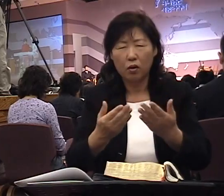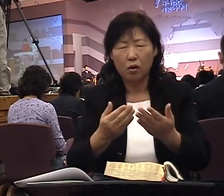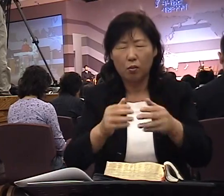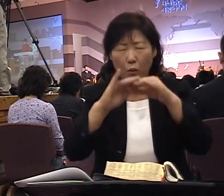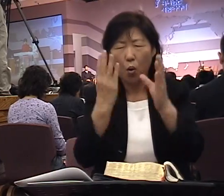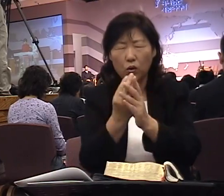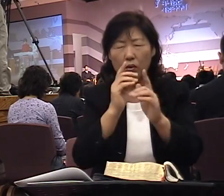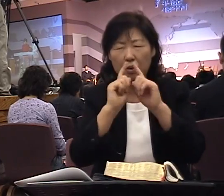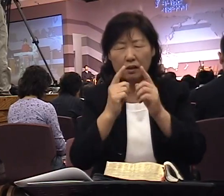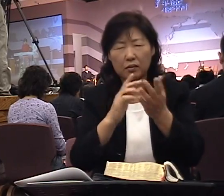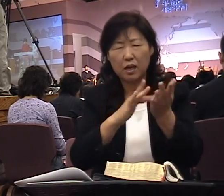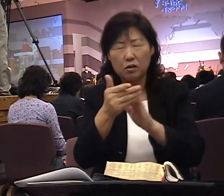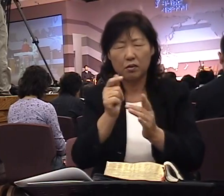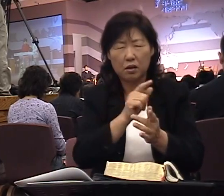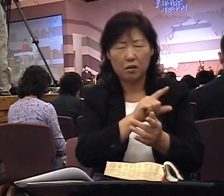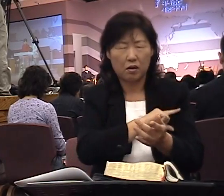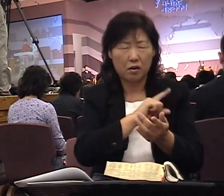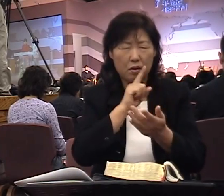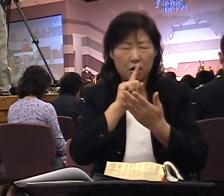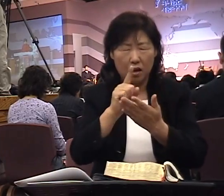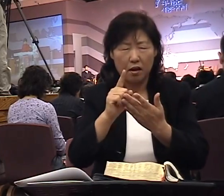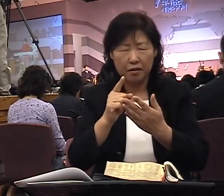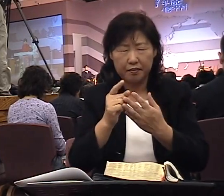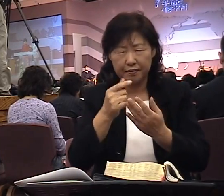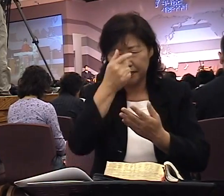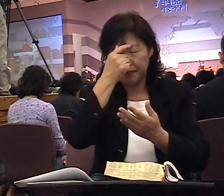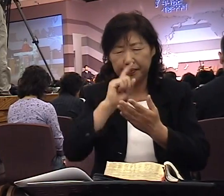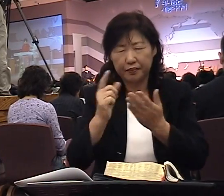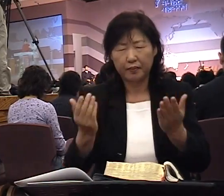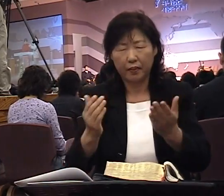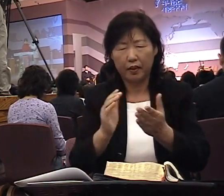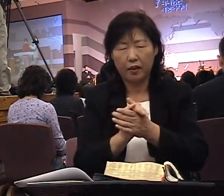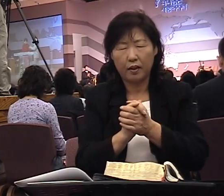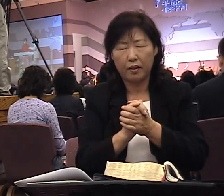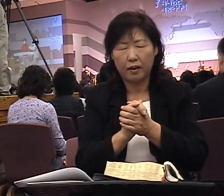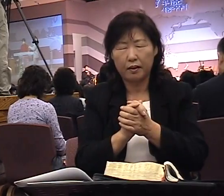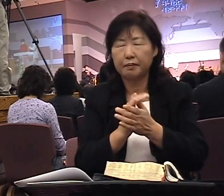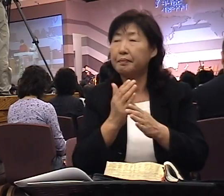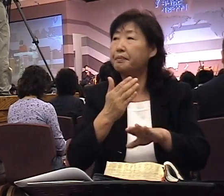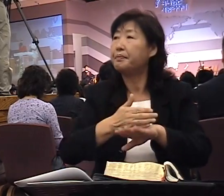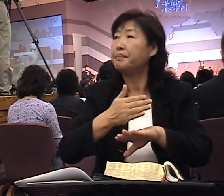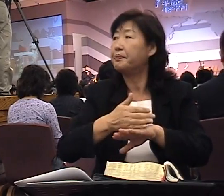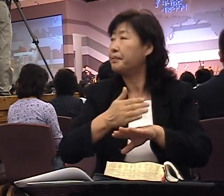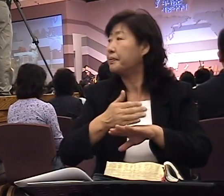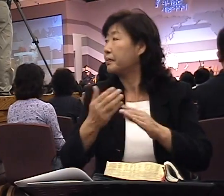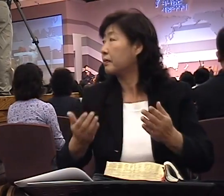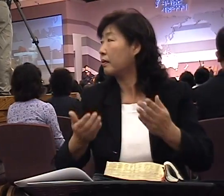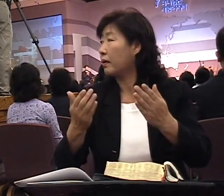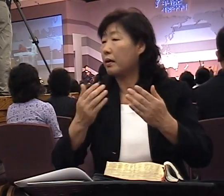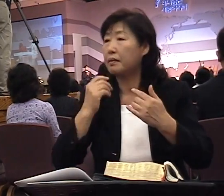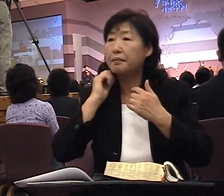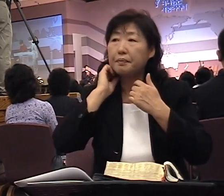이름으로 간절히 기도하옵나이다. 아멘. 감사합니다.